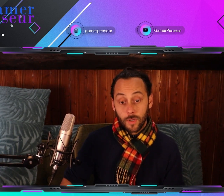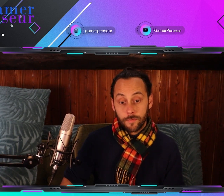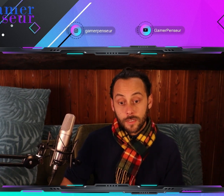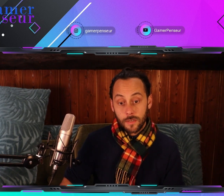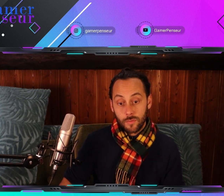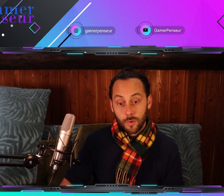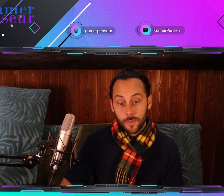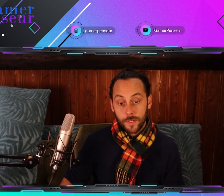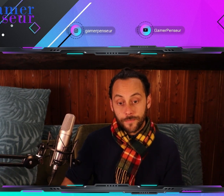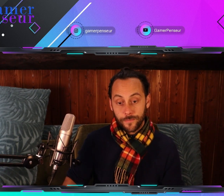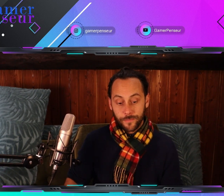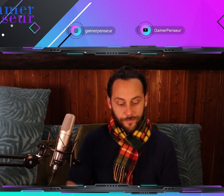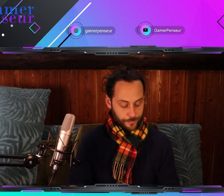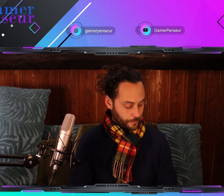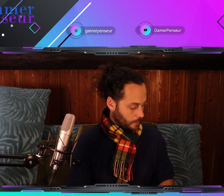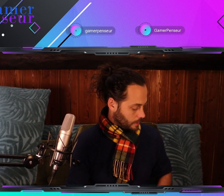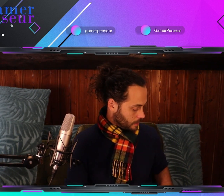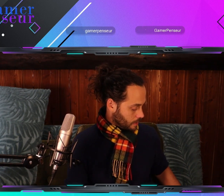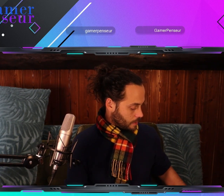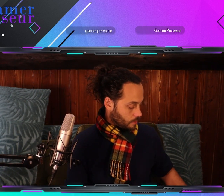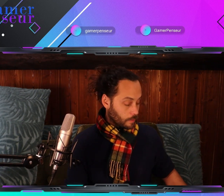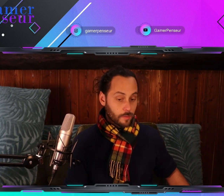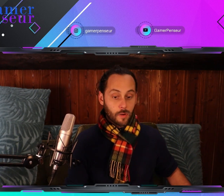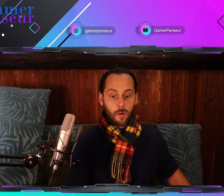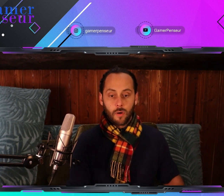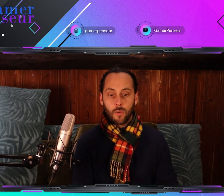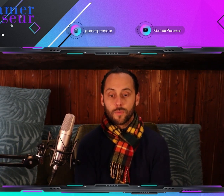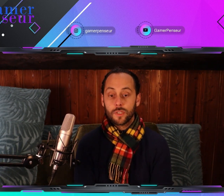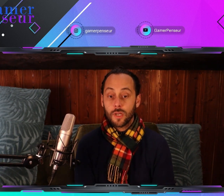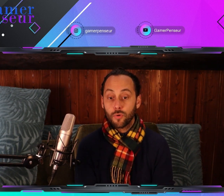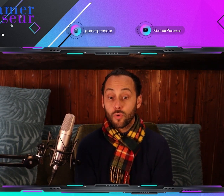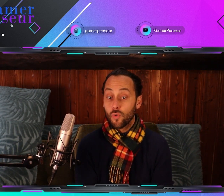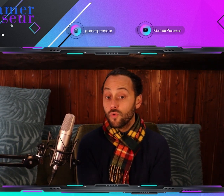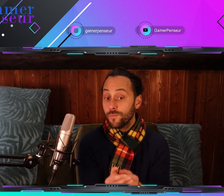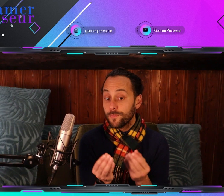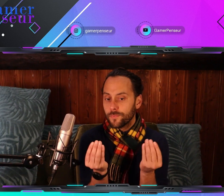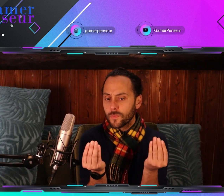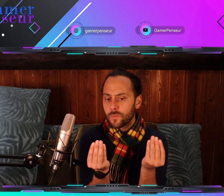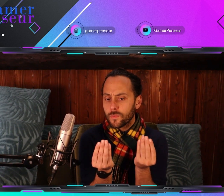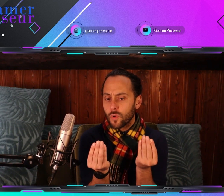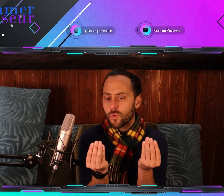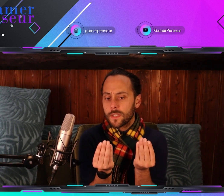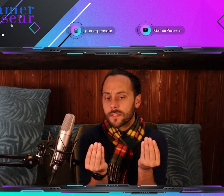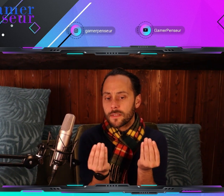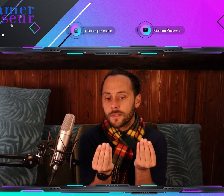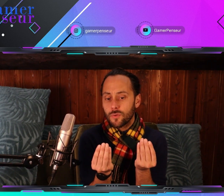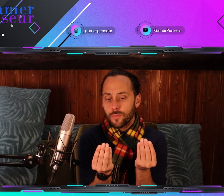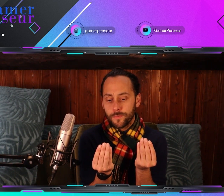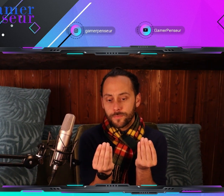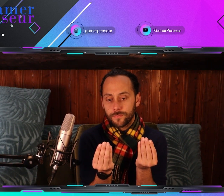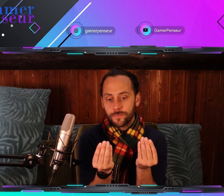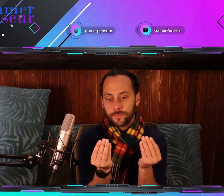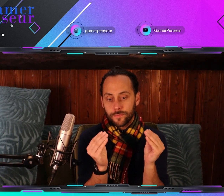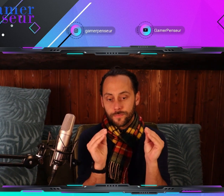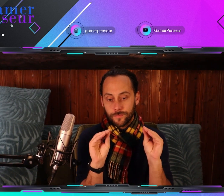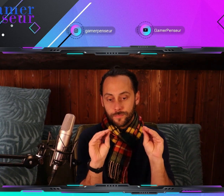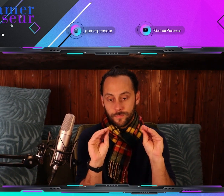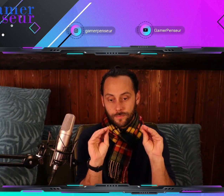Et on va voir les phrases qui sont proposées. Alors, déjà, pour le où est-ce que ça se situe?